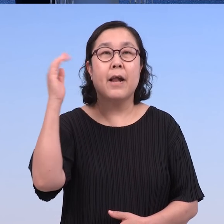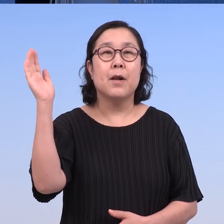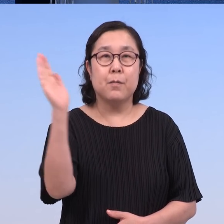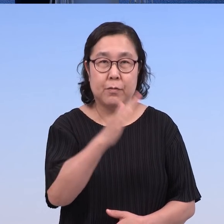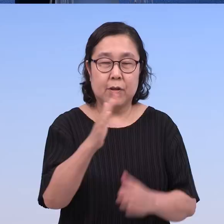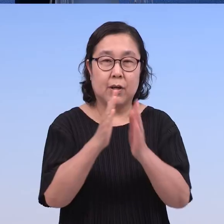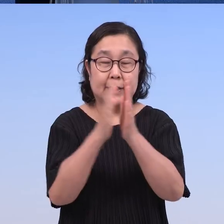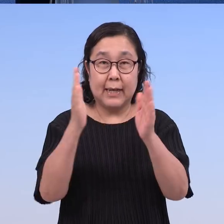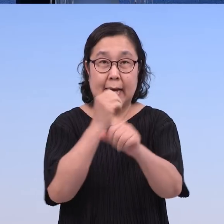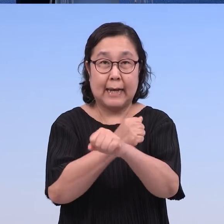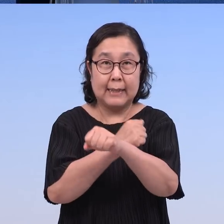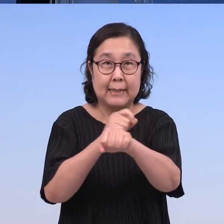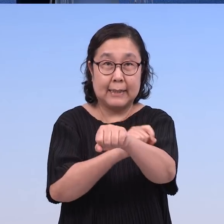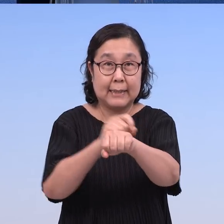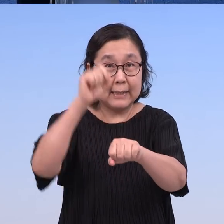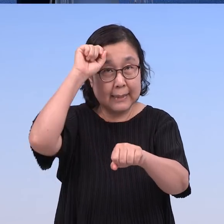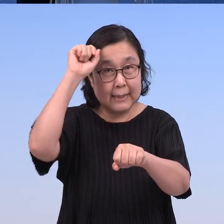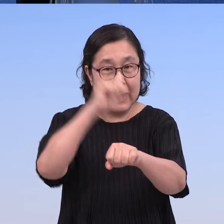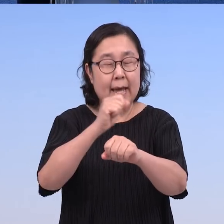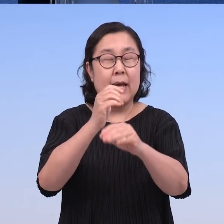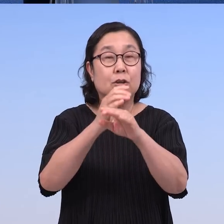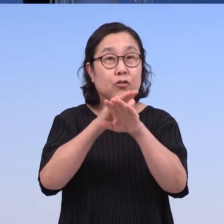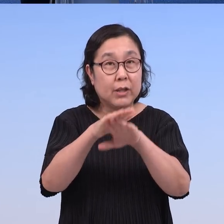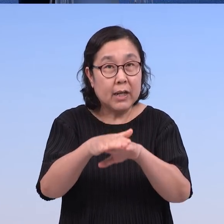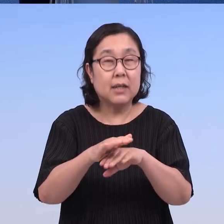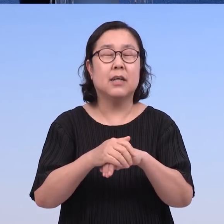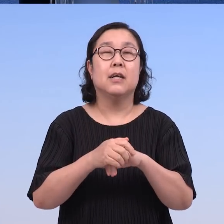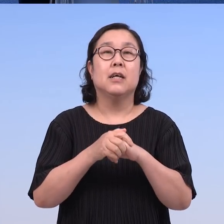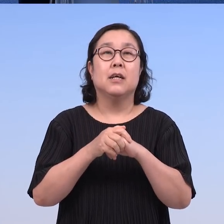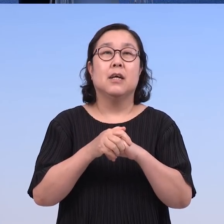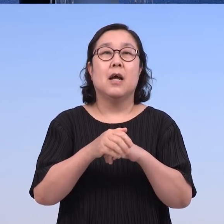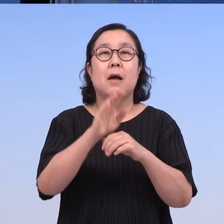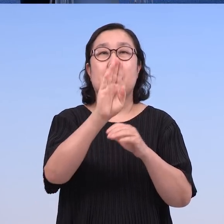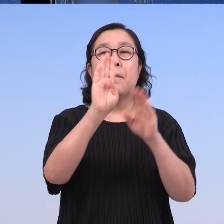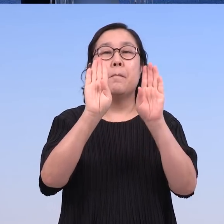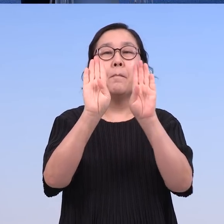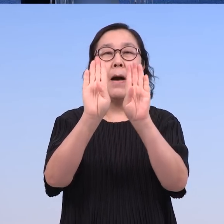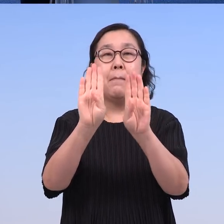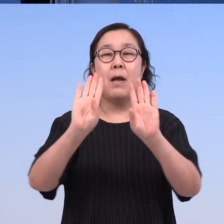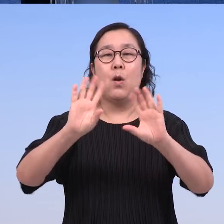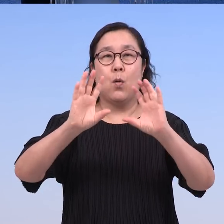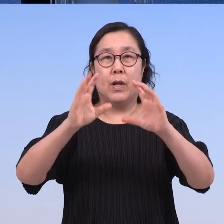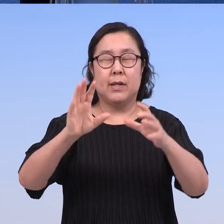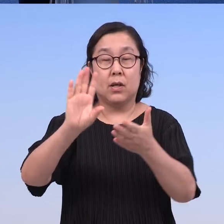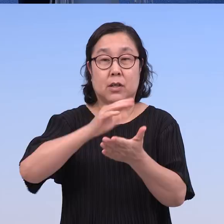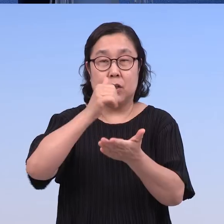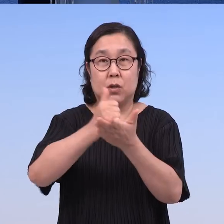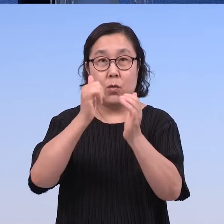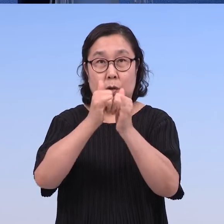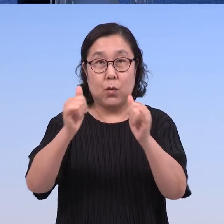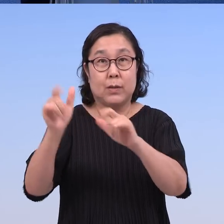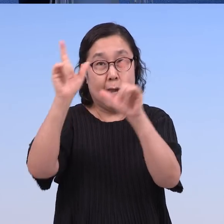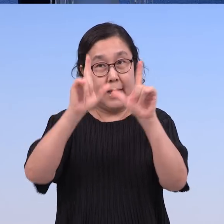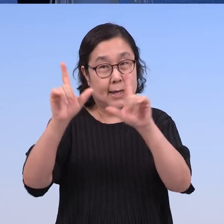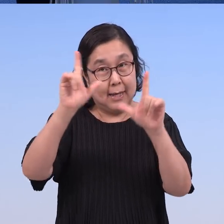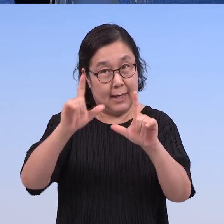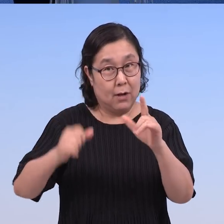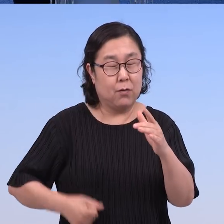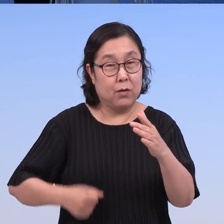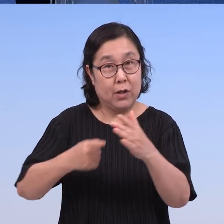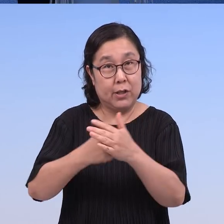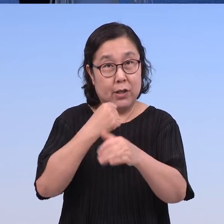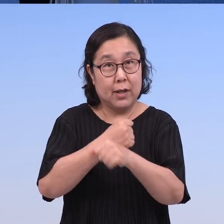이제 내일부터 시작되는 특별 새벽 부흥의 주제를 바벨론에서 그리스도인으로 살기 이렇게